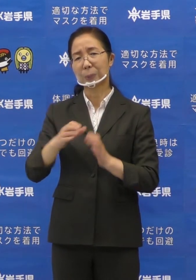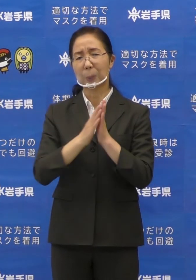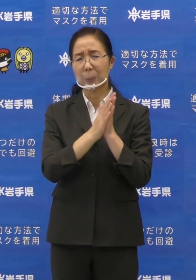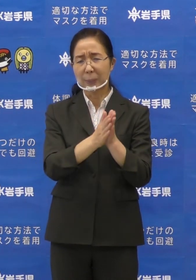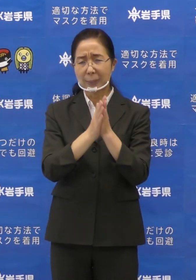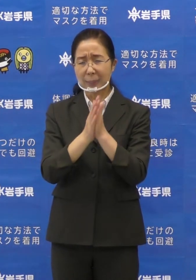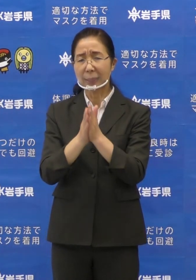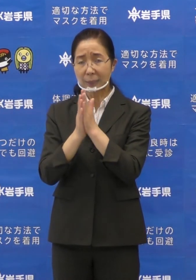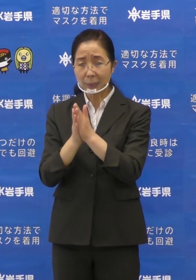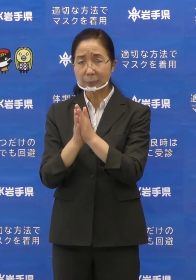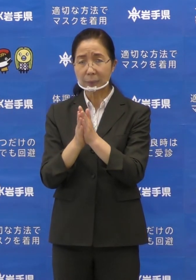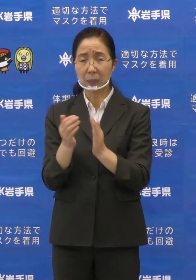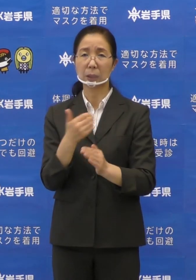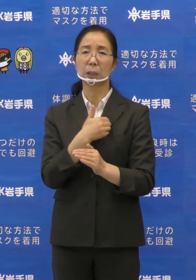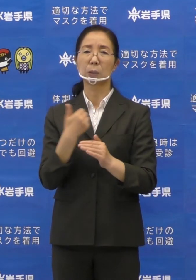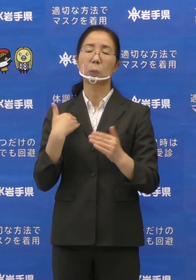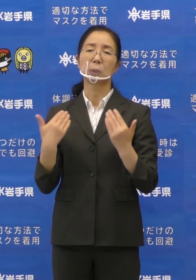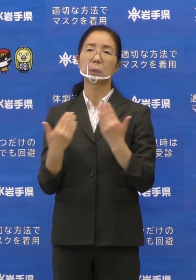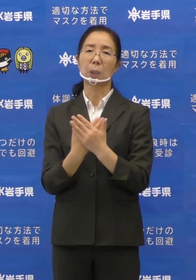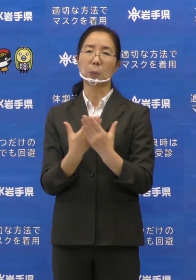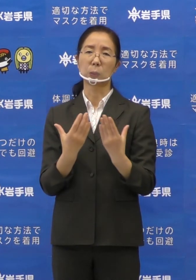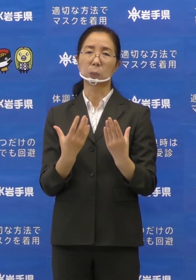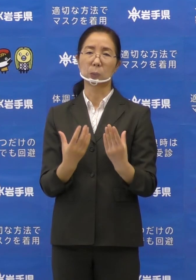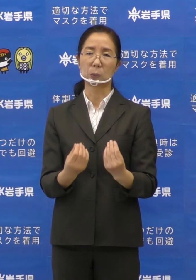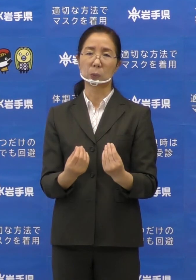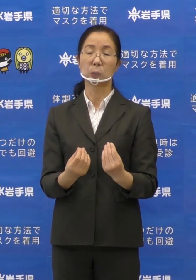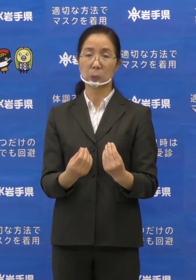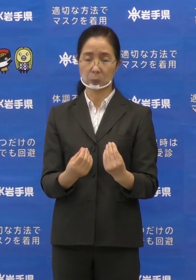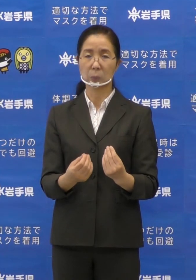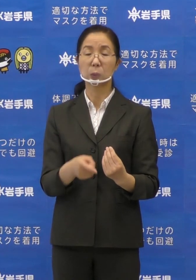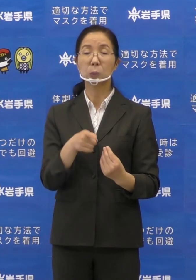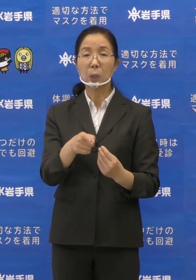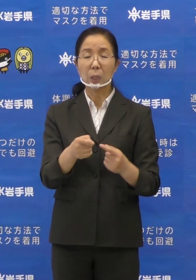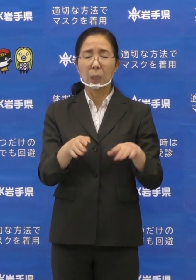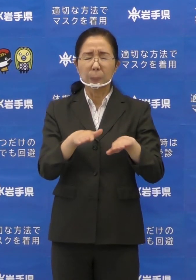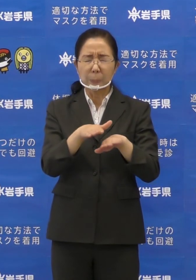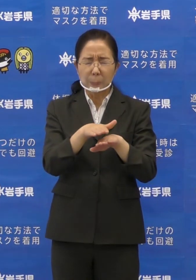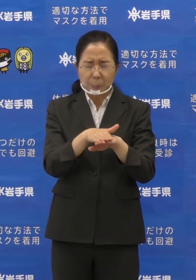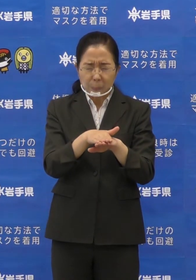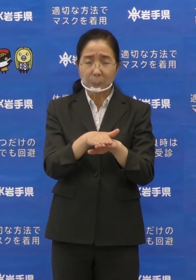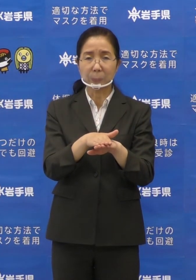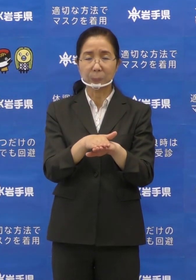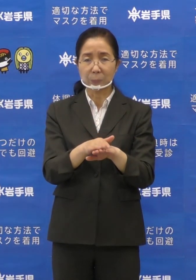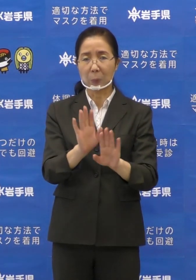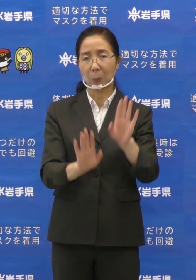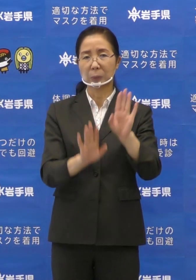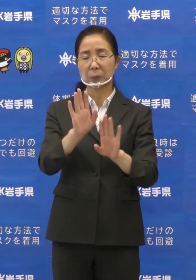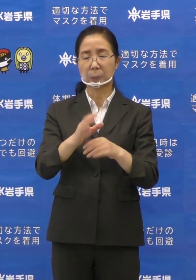になりますし、でそれと対にしてそれだけ事態は切迫しているので、